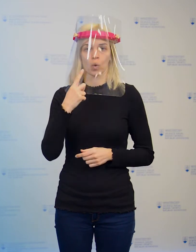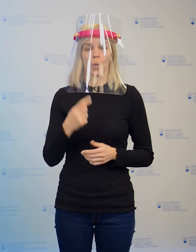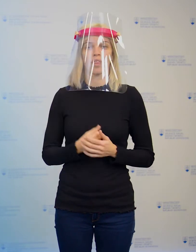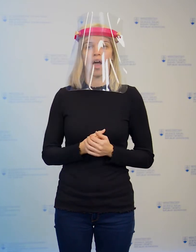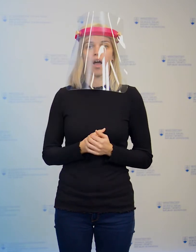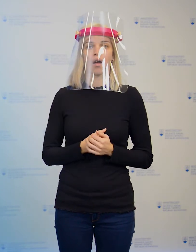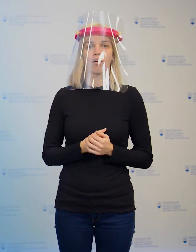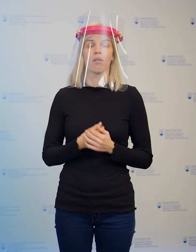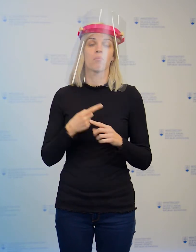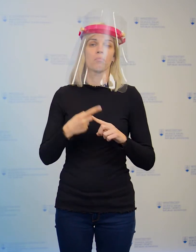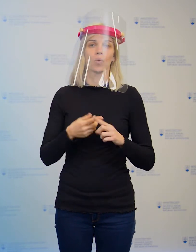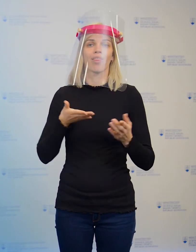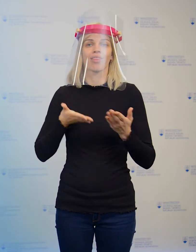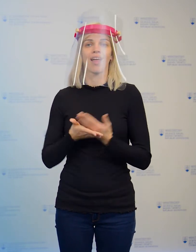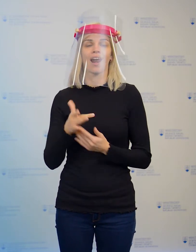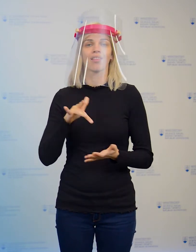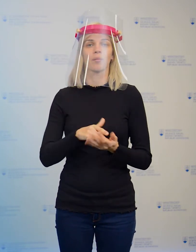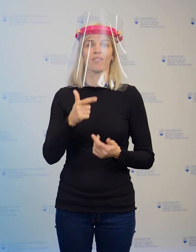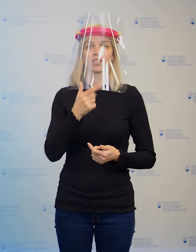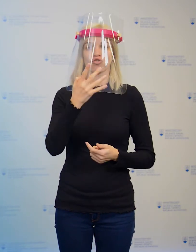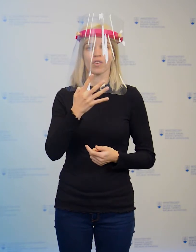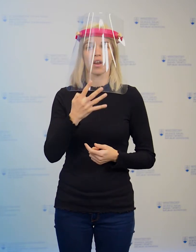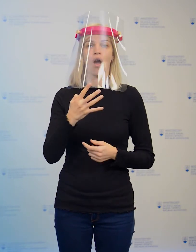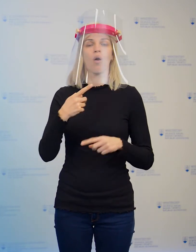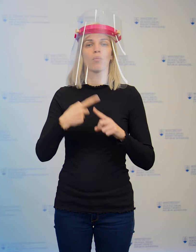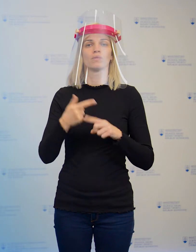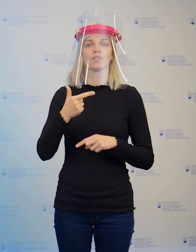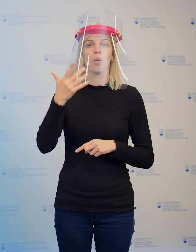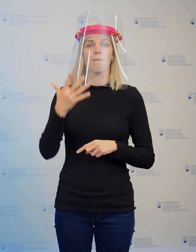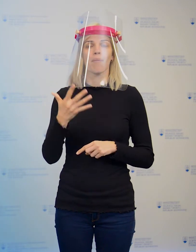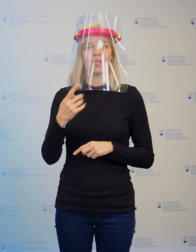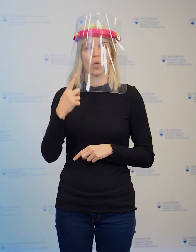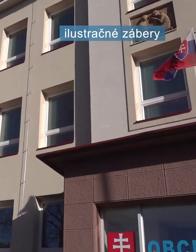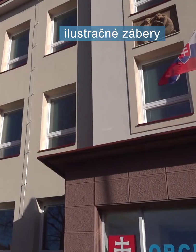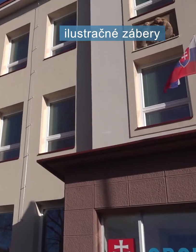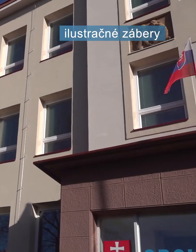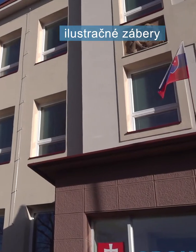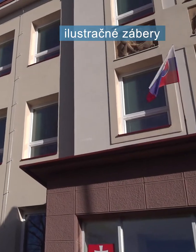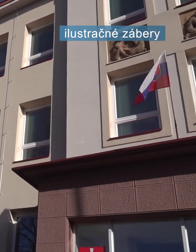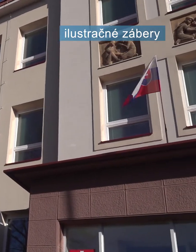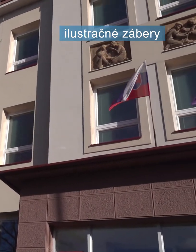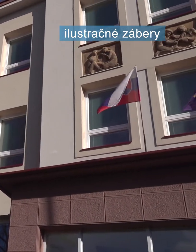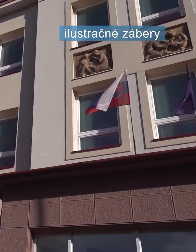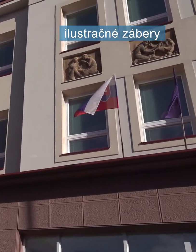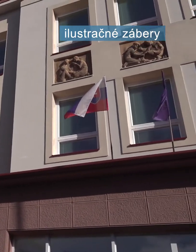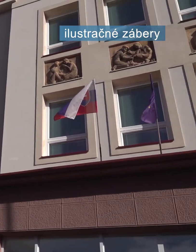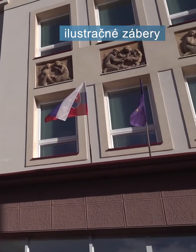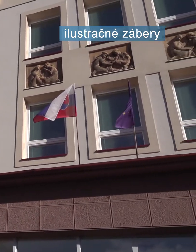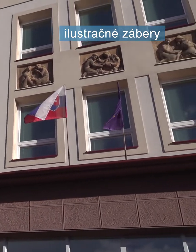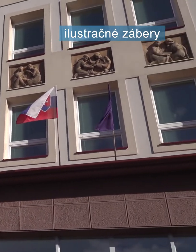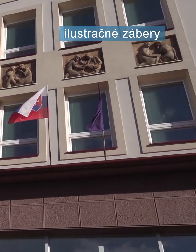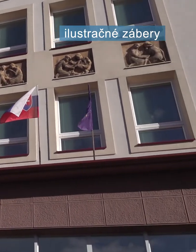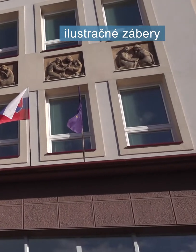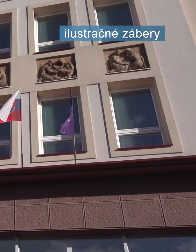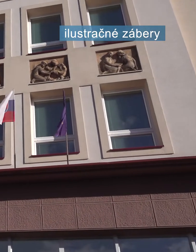s náhradnými termínami 24. a 25. júna. Zmeny nastali aj pri termínoch na